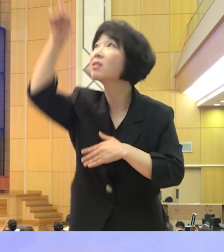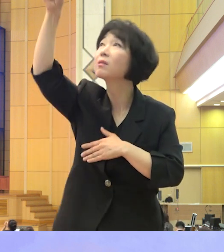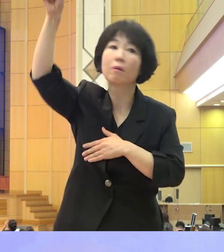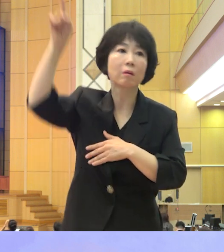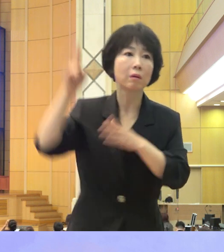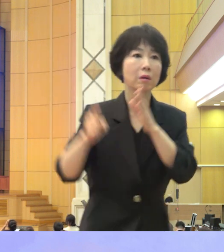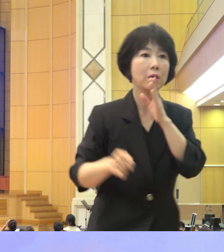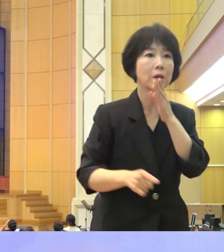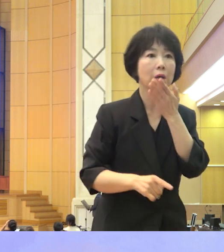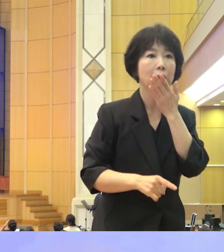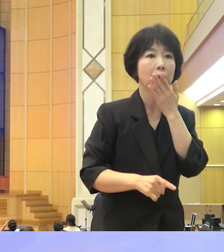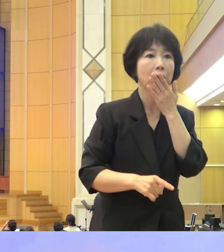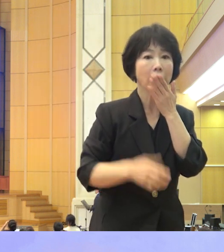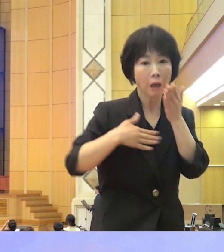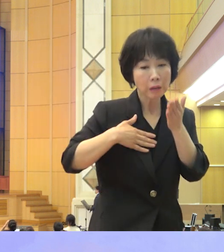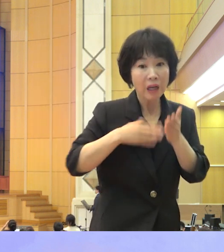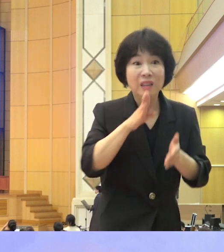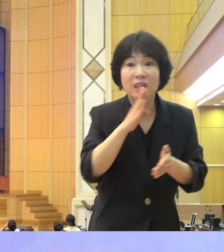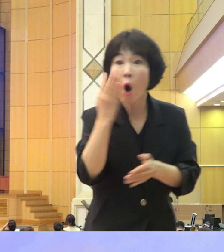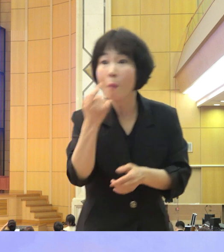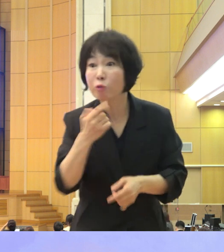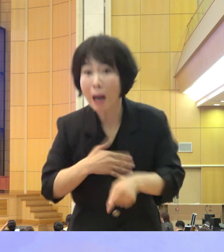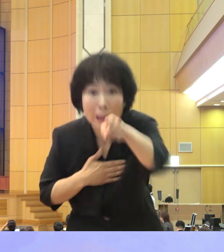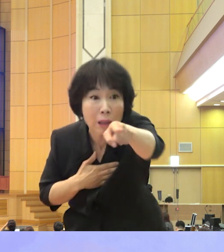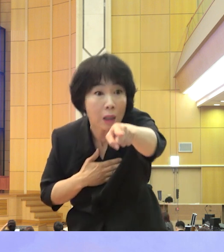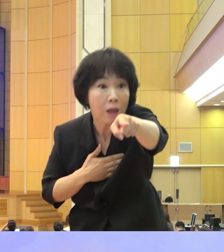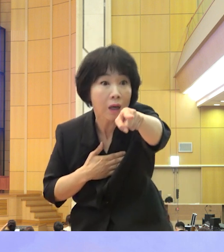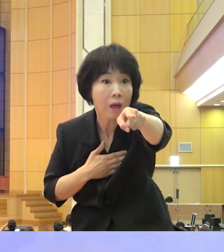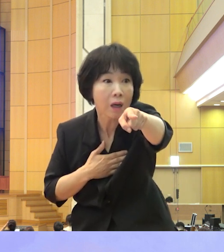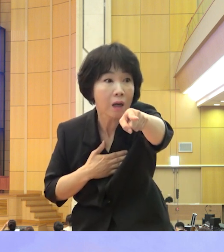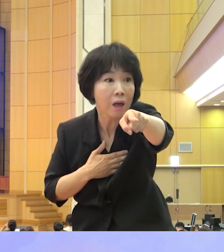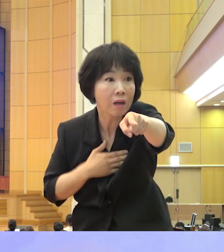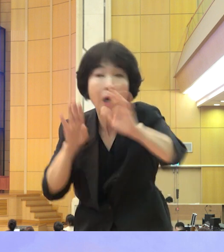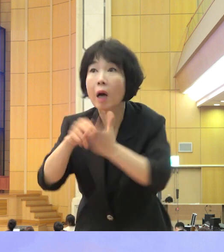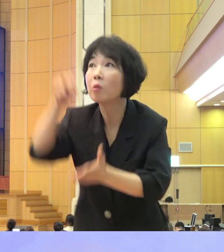길러준 새엄마인 걸 전혀 몰랐습니다. 아무도 몰랐습니다.